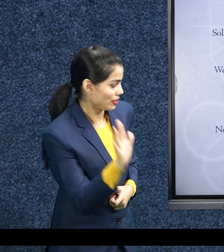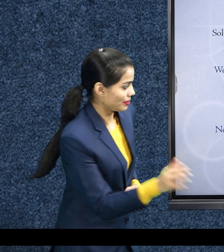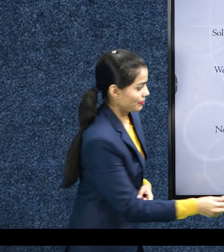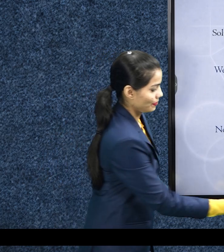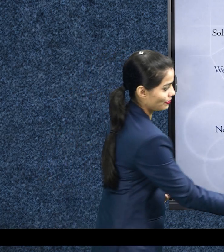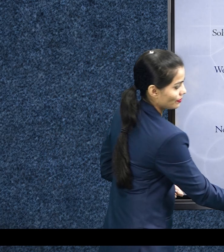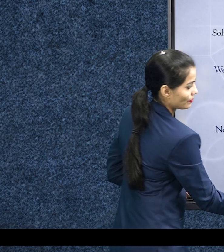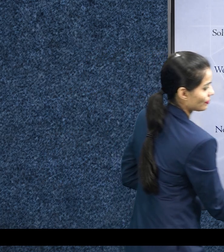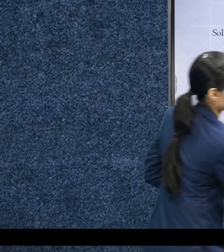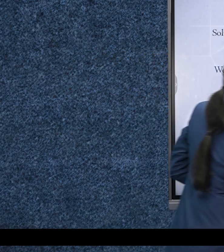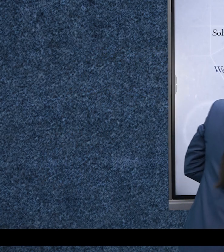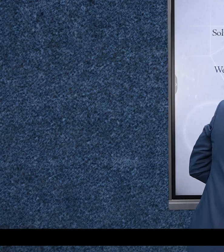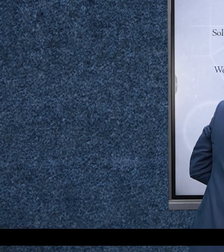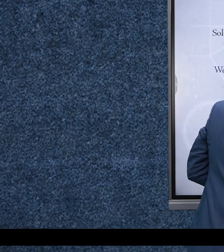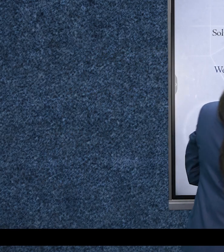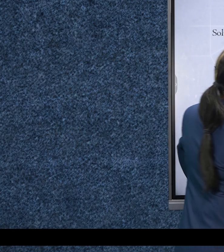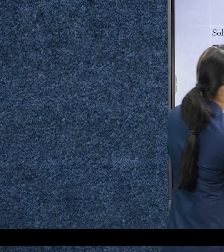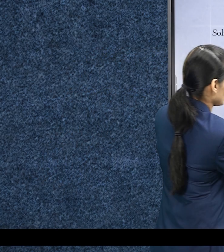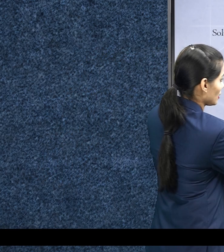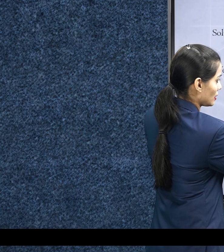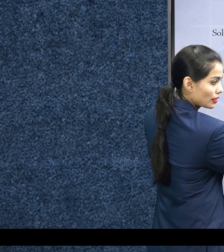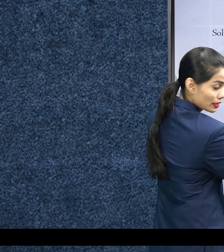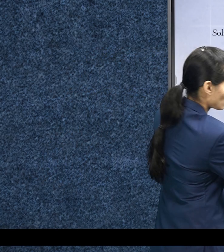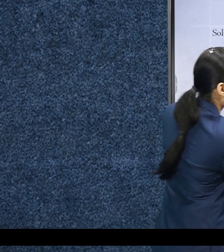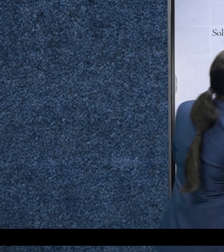x इज इक्वल्स टू 28/10,